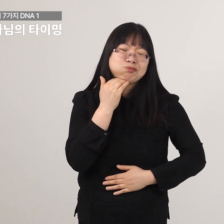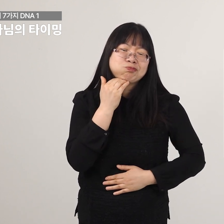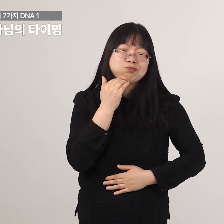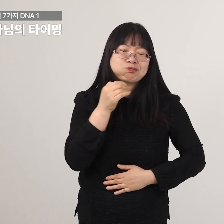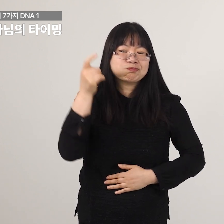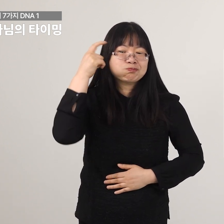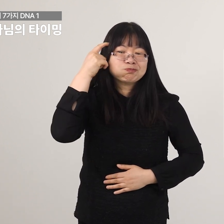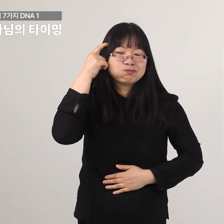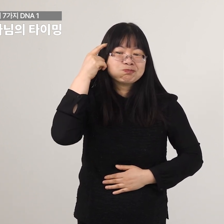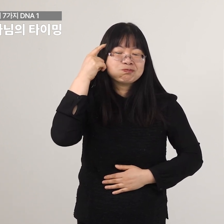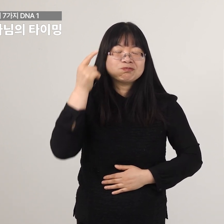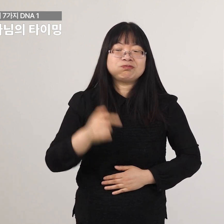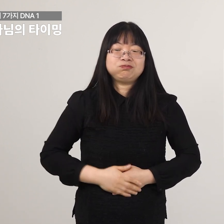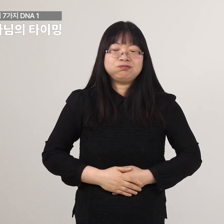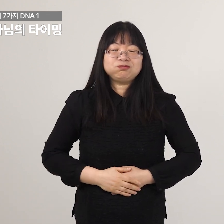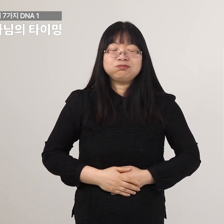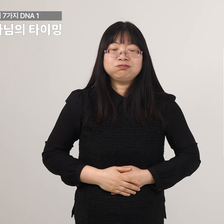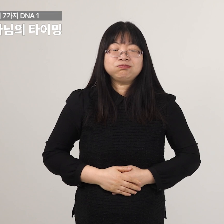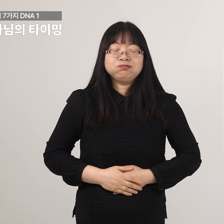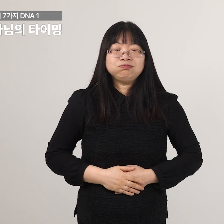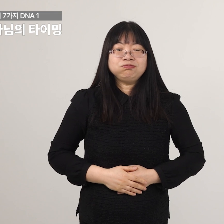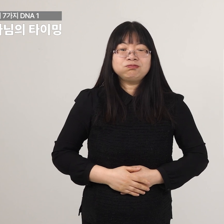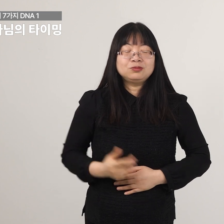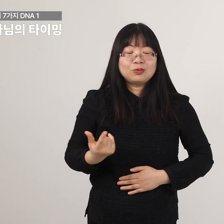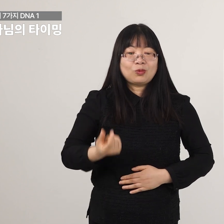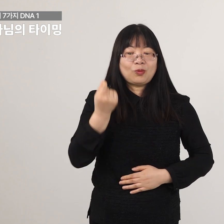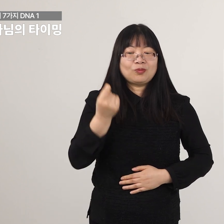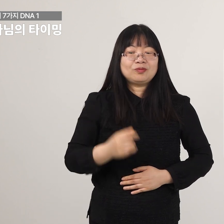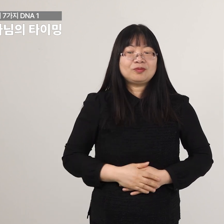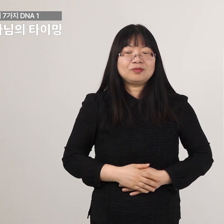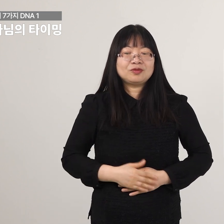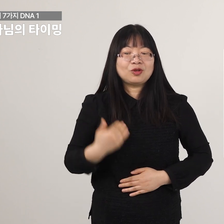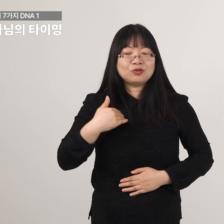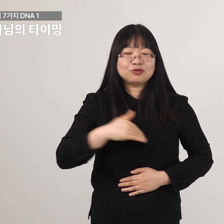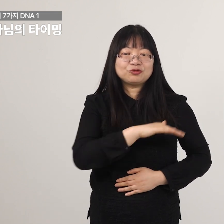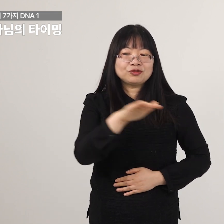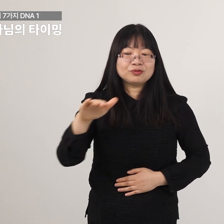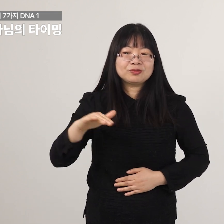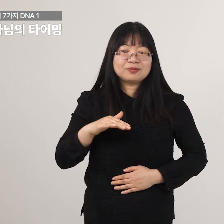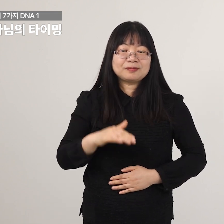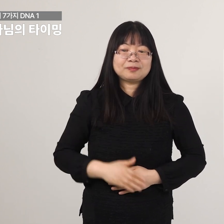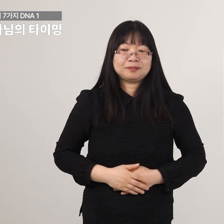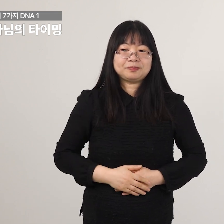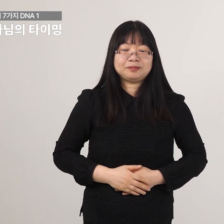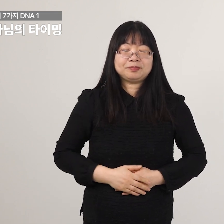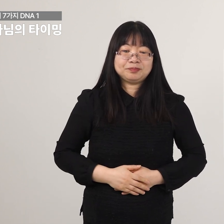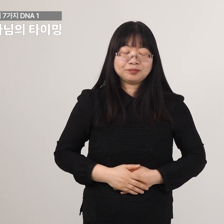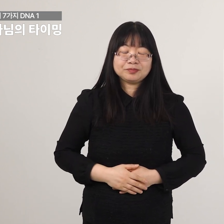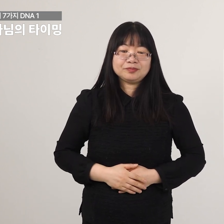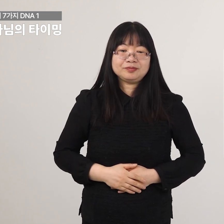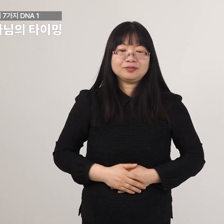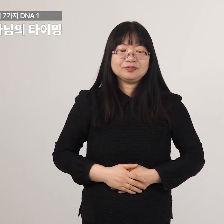왜 이렇게 뜸을 들이실까? 이제 곧 우리가